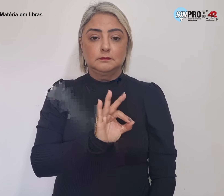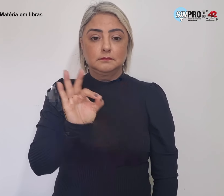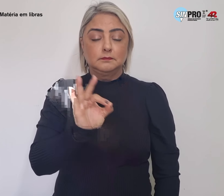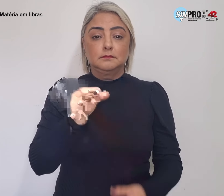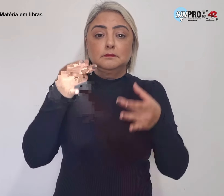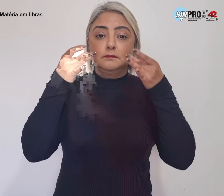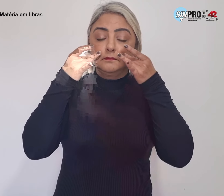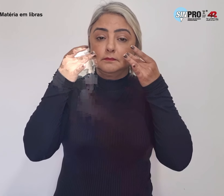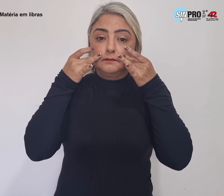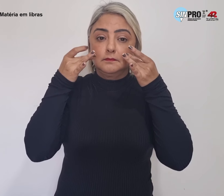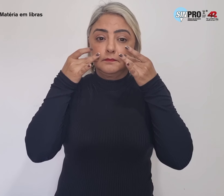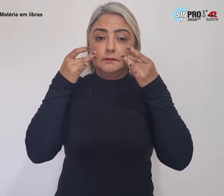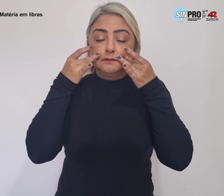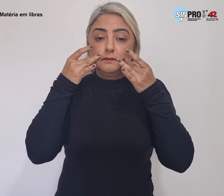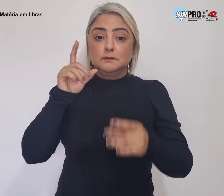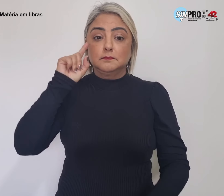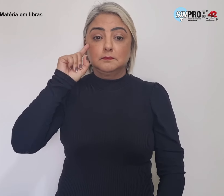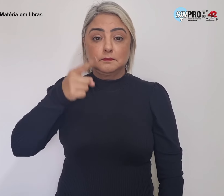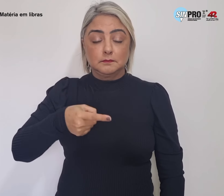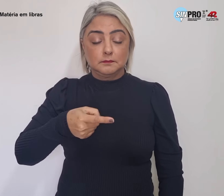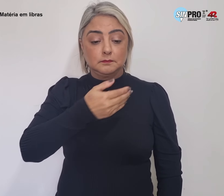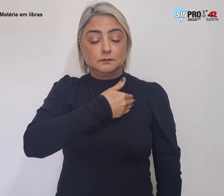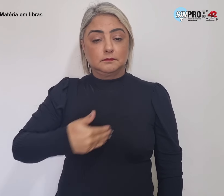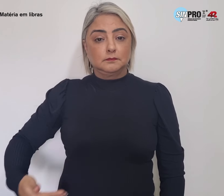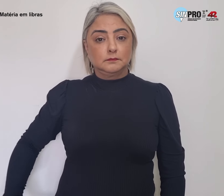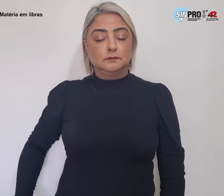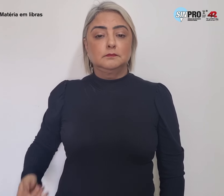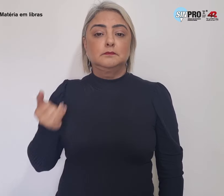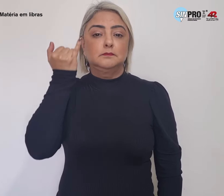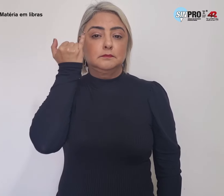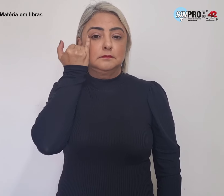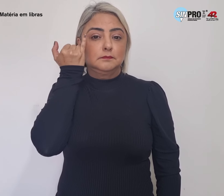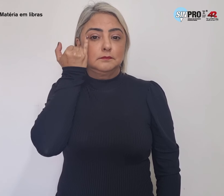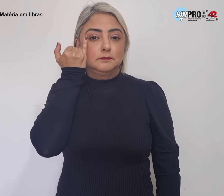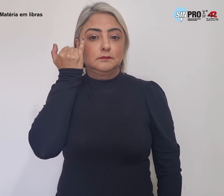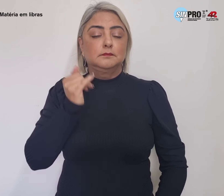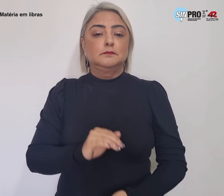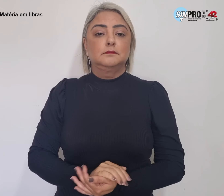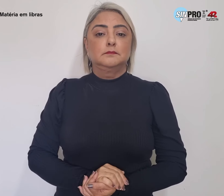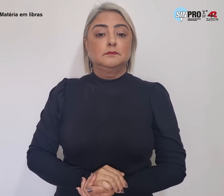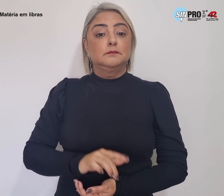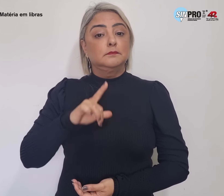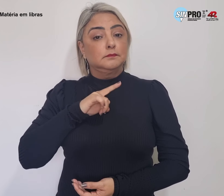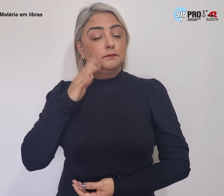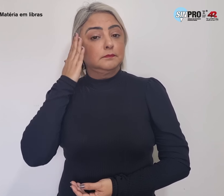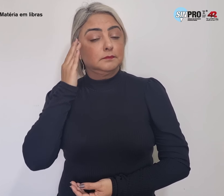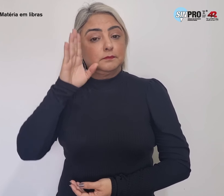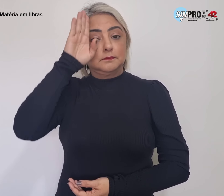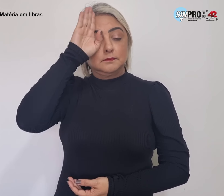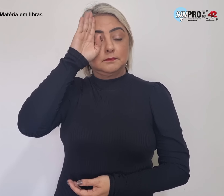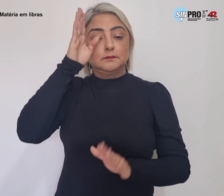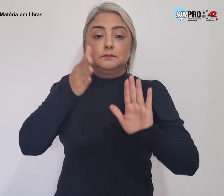pelo governador Ibanez Rocha. Tendo como principal pauta a defesa da vida, o